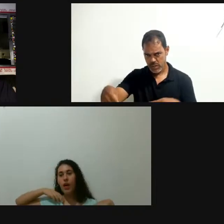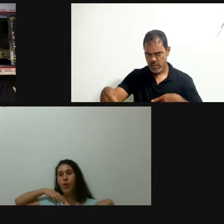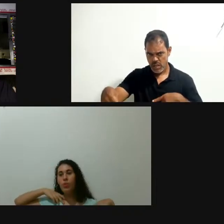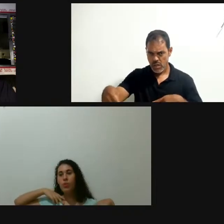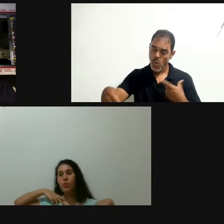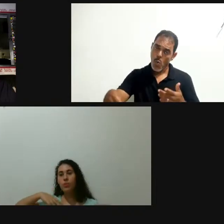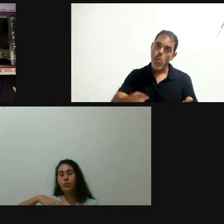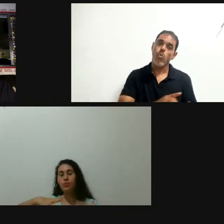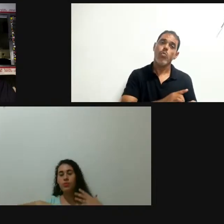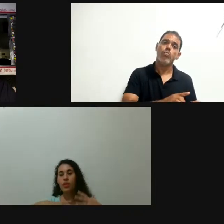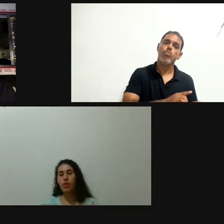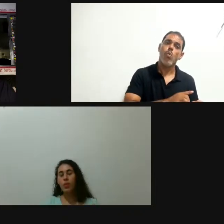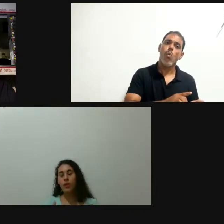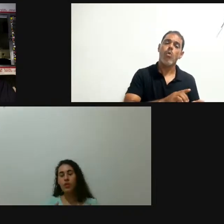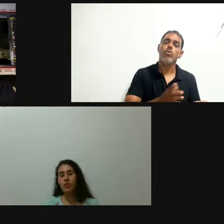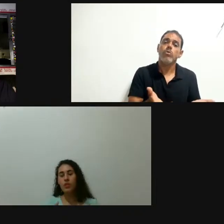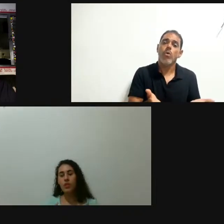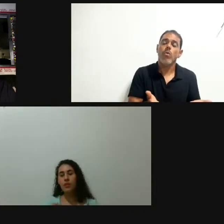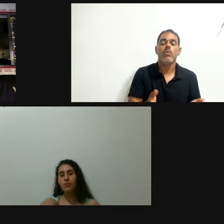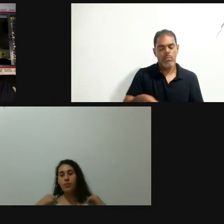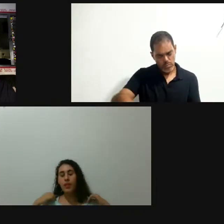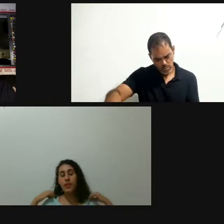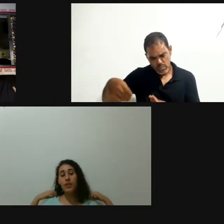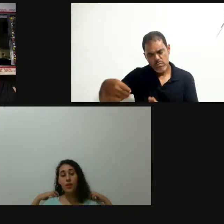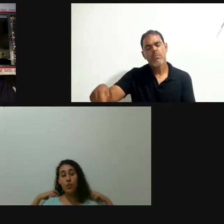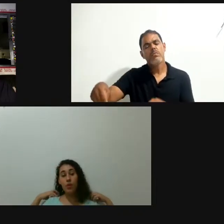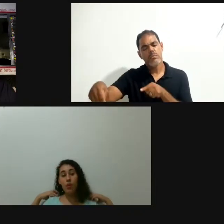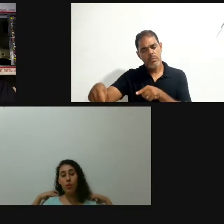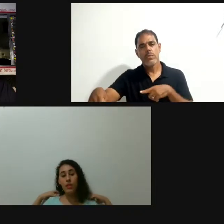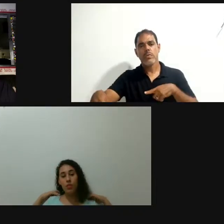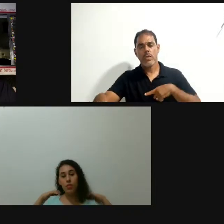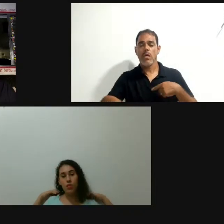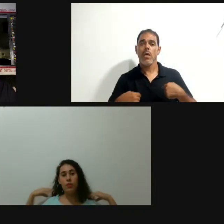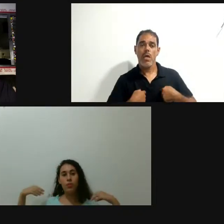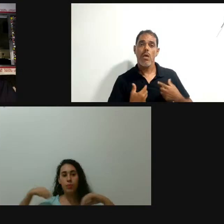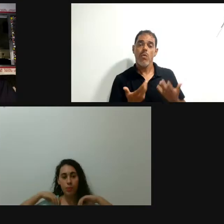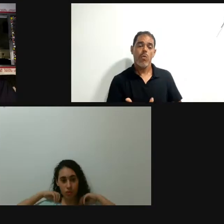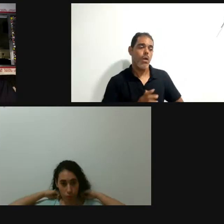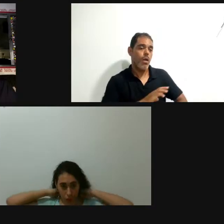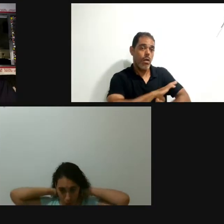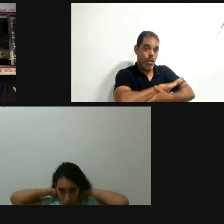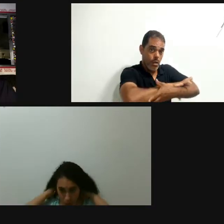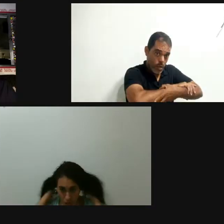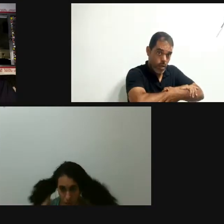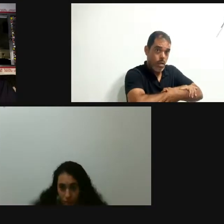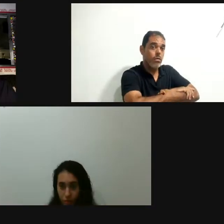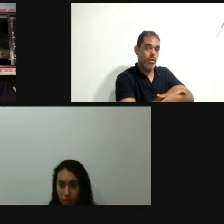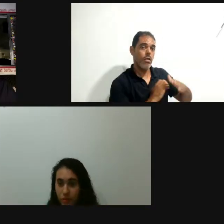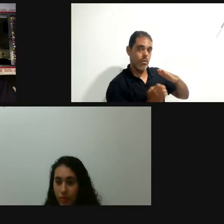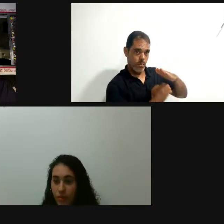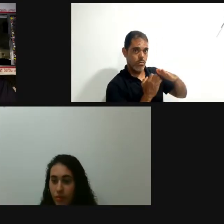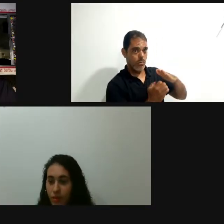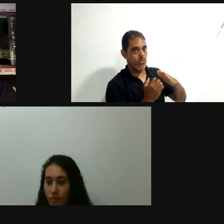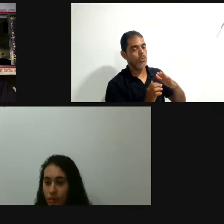fazer algum, como posso dizer, parceria com alguma editora futuramente.